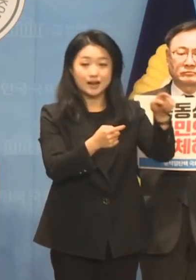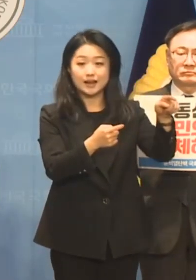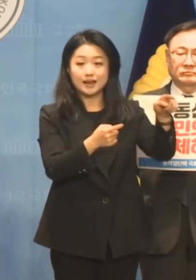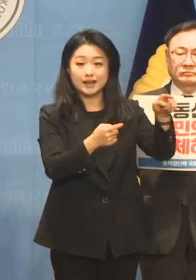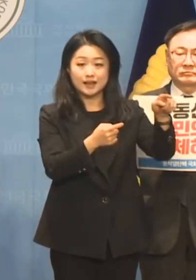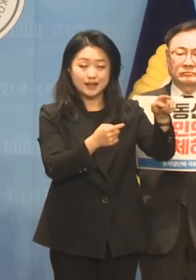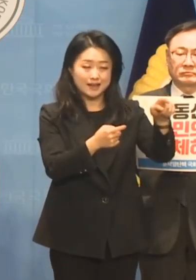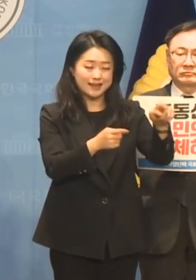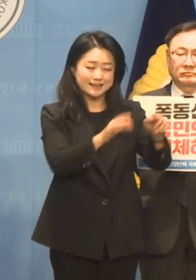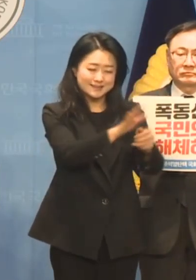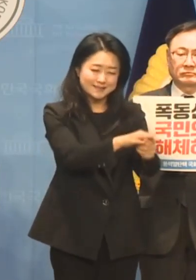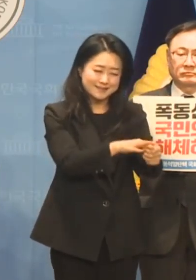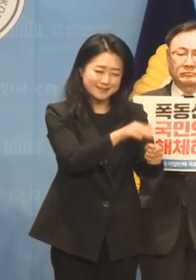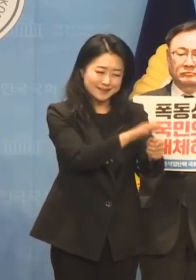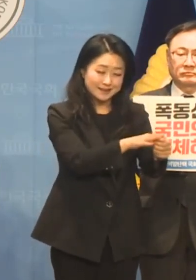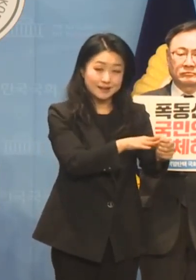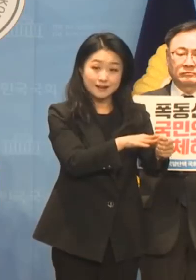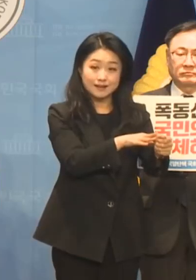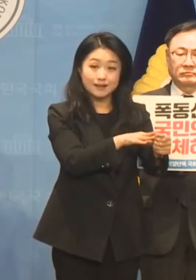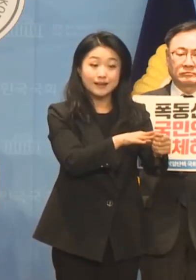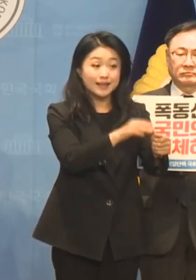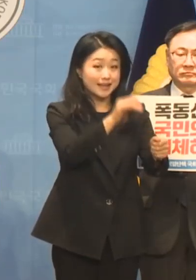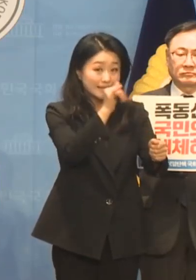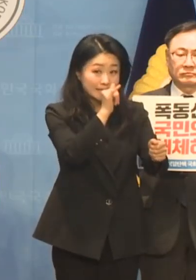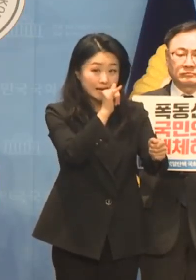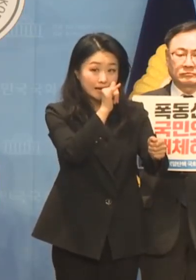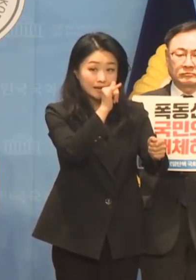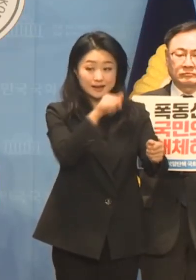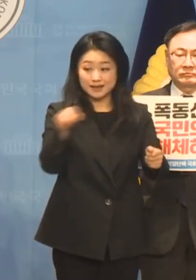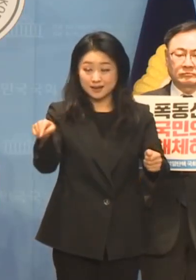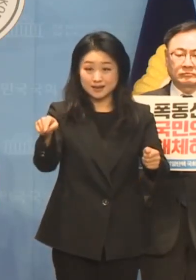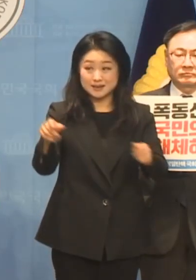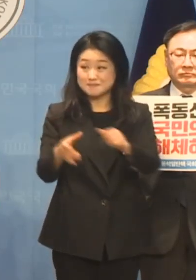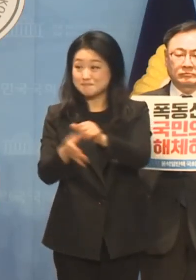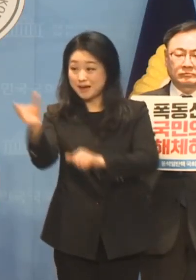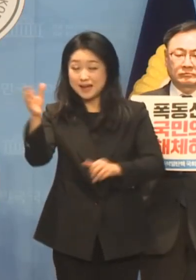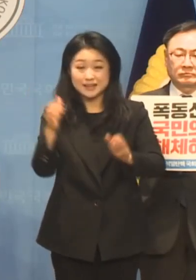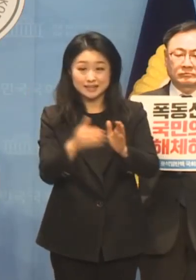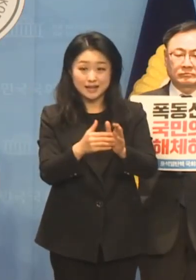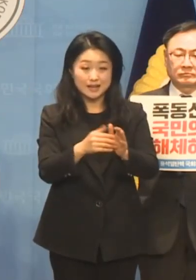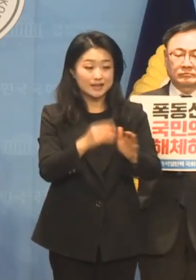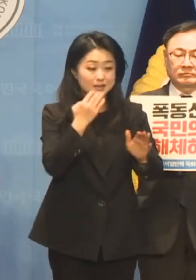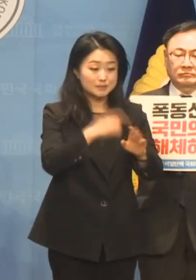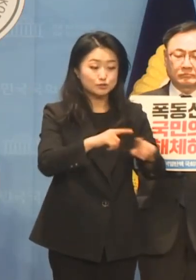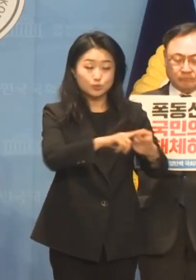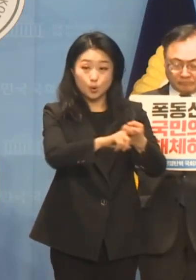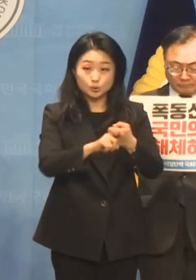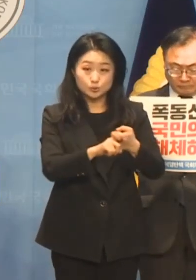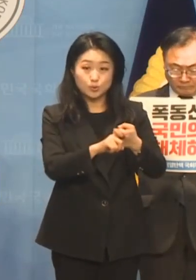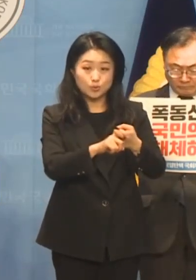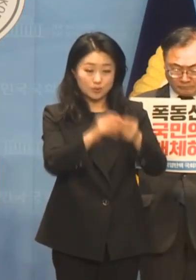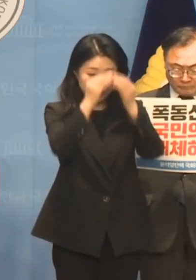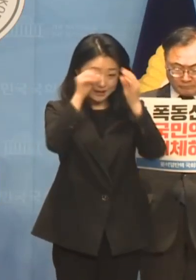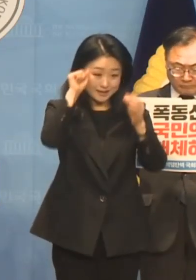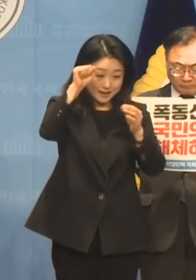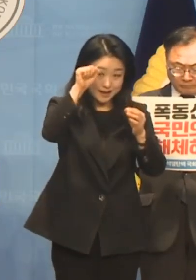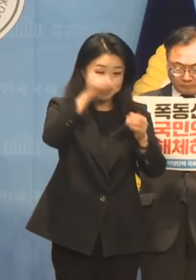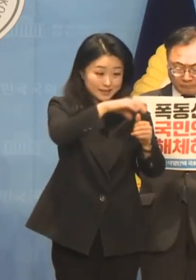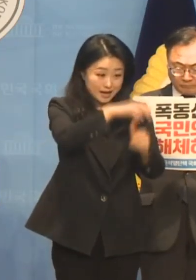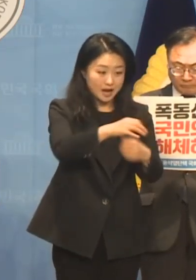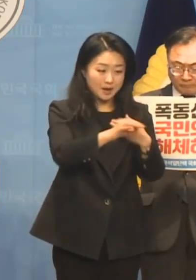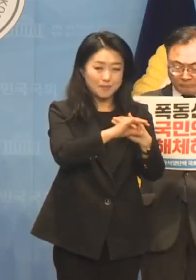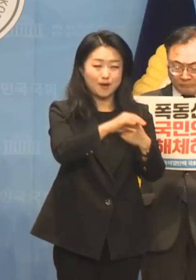강약약강이라며 민주노총 시위대였다면 진작 훈방으로 풀어줬을 것이라는 궤변을 늘어놓았습니다. 이